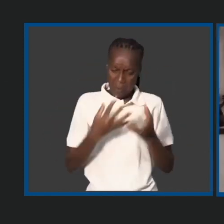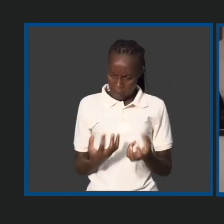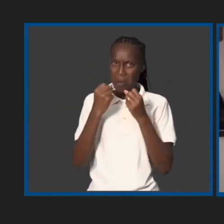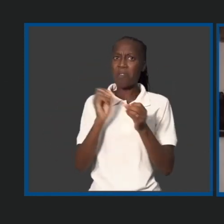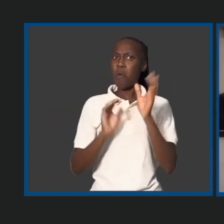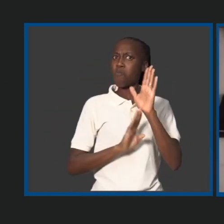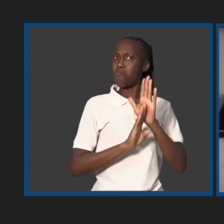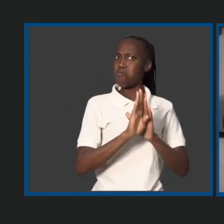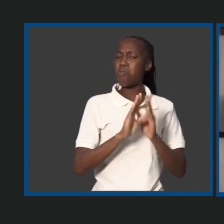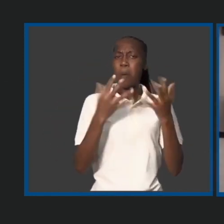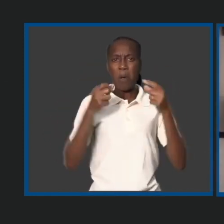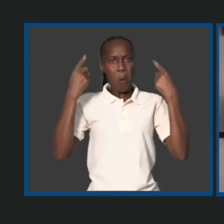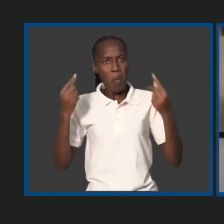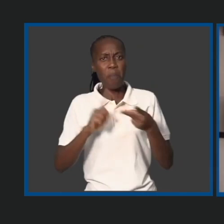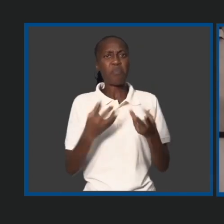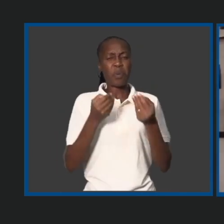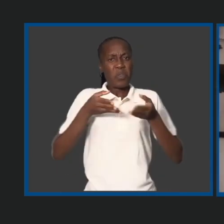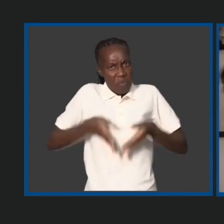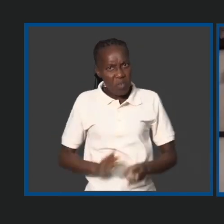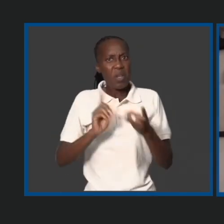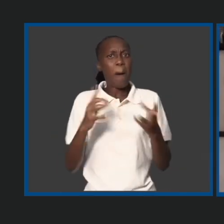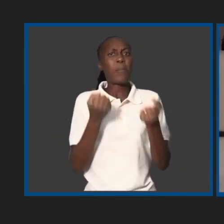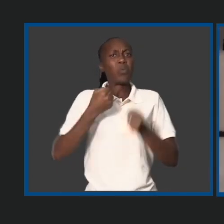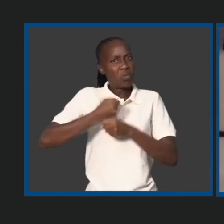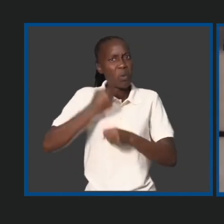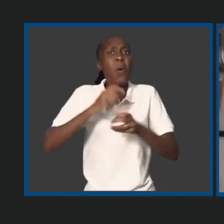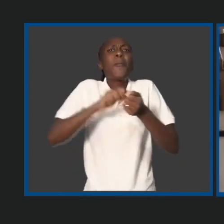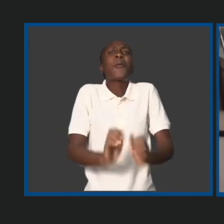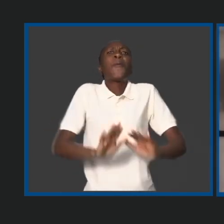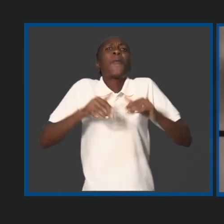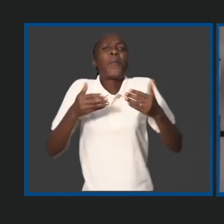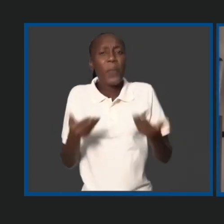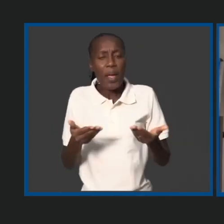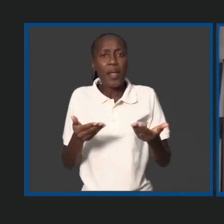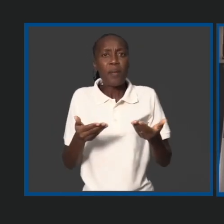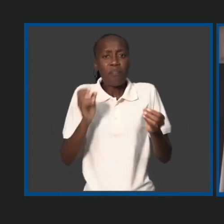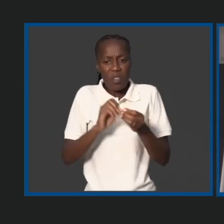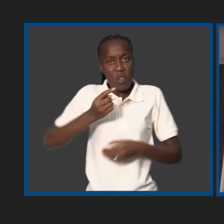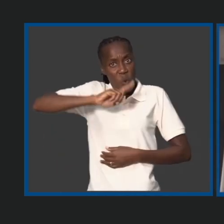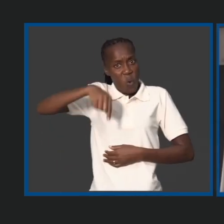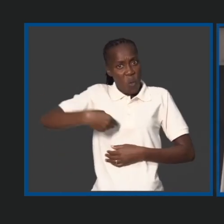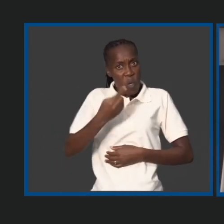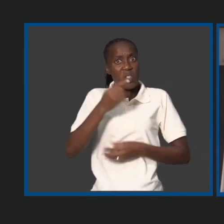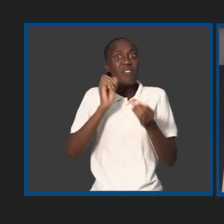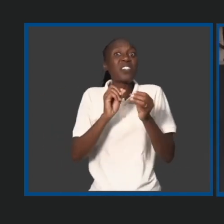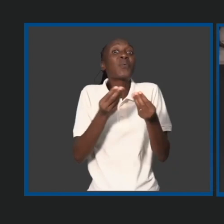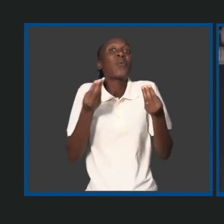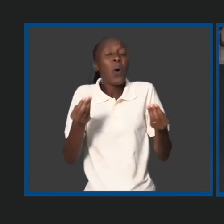coisas, eu posso crescer, eu posso casar, eu posso ter fim, eu posso trabalhar. Qual é o nosso problema? O nosso objetivo é esse,